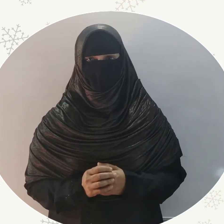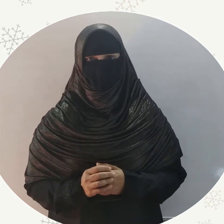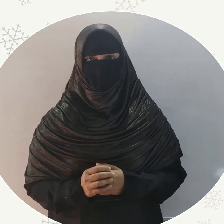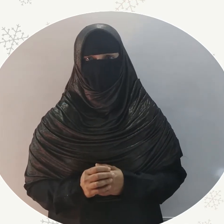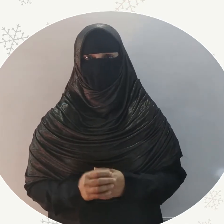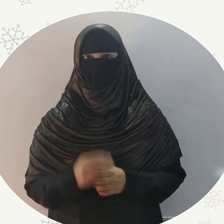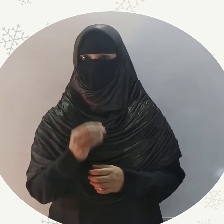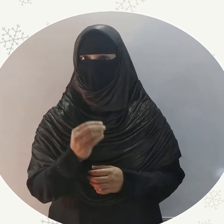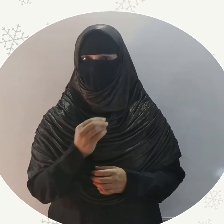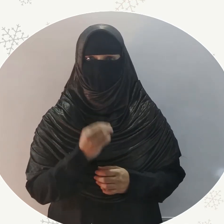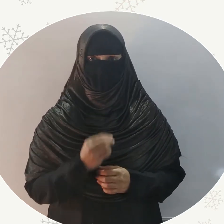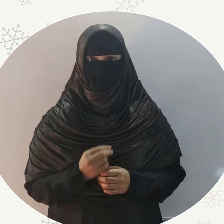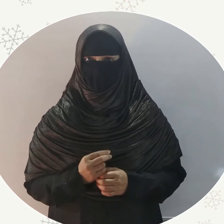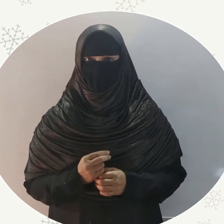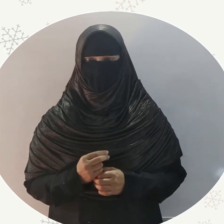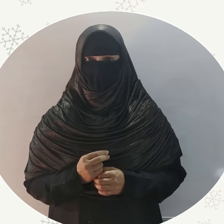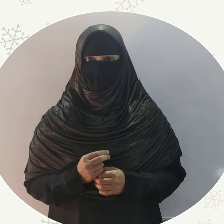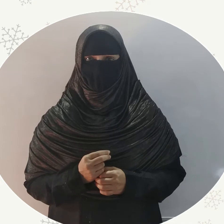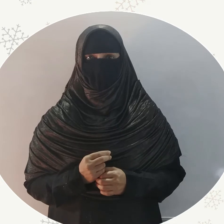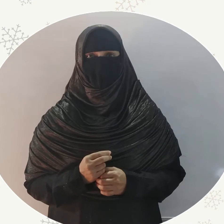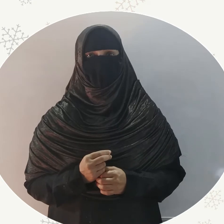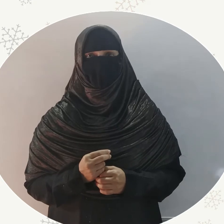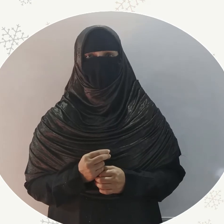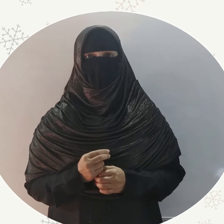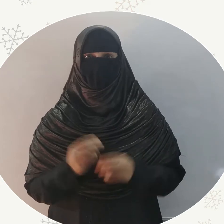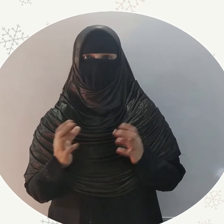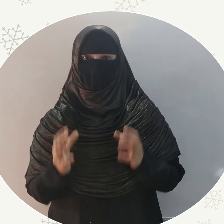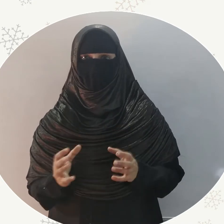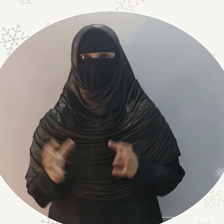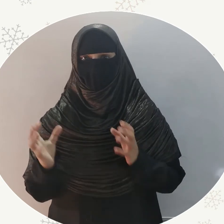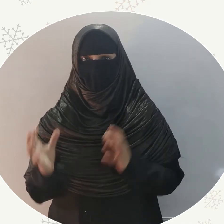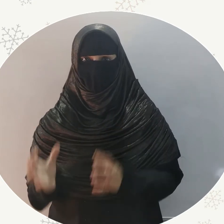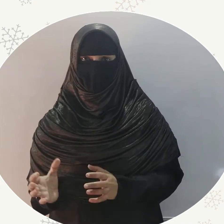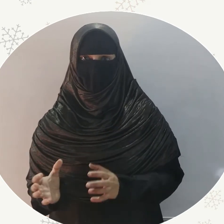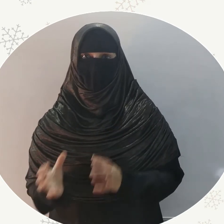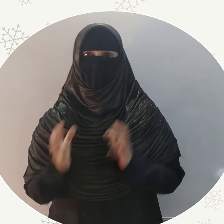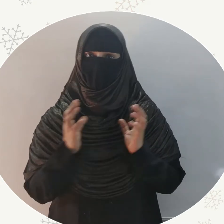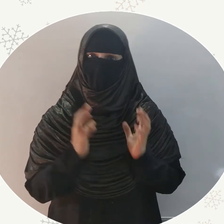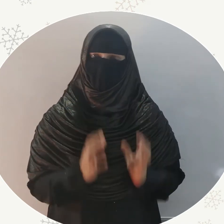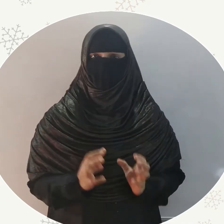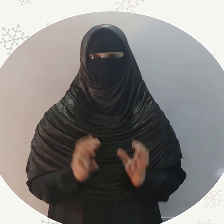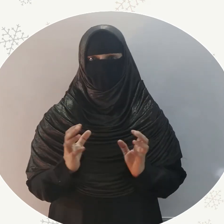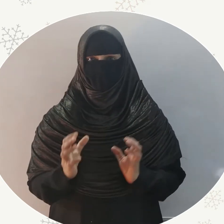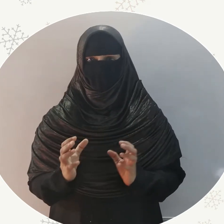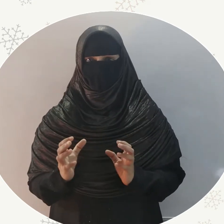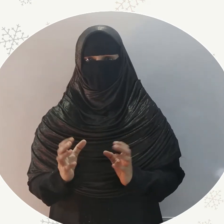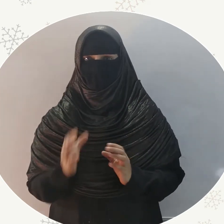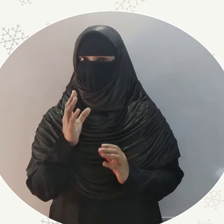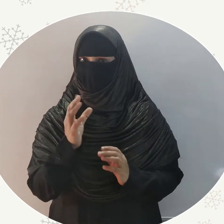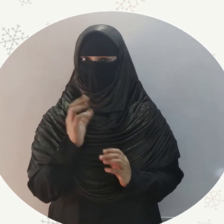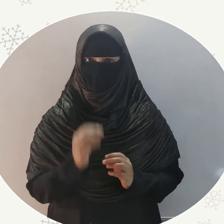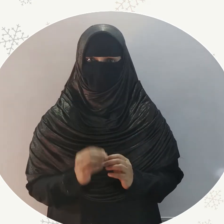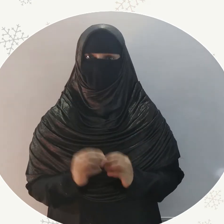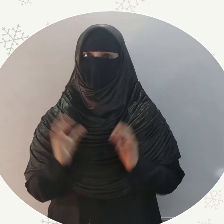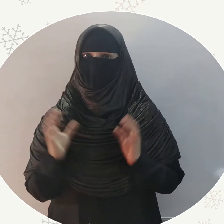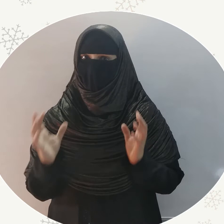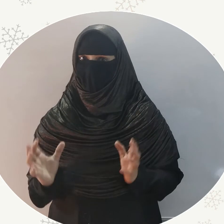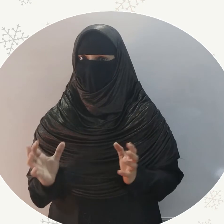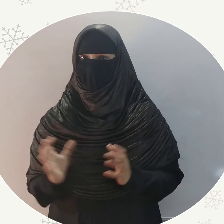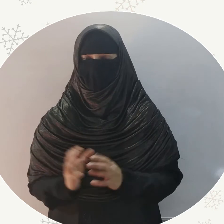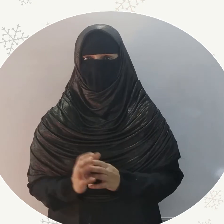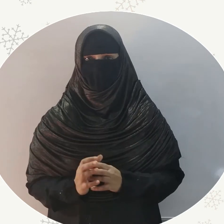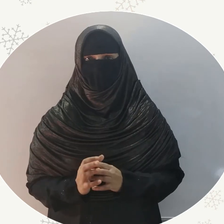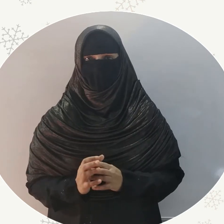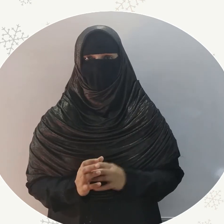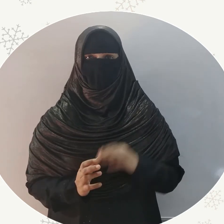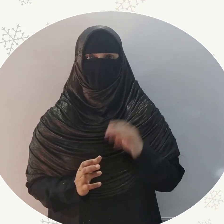അടുത്ത വേർഡ് എന്താണ്? ഇപ്പോൾ നമ്മൾ ഏറ്റവും കൂടുതൽ വീട്ടില് നമ്മുടെ കട്ട്ലറീസ് നോക്കുവാണെങ്കിൽ ഏത് സാധനമായിരിക്കും കോമൺ ആയിട്ടുള്ളത്? ബോൾ. പക്ഷെ നമ്മൾ എല്ലാവരും തന്നെ